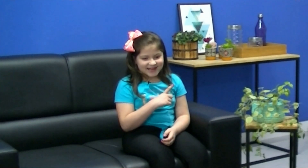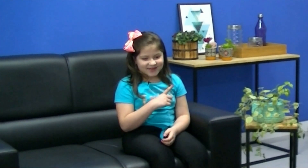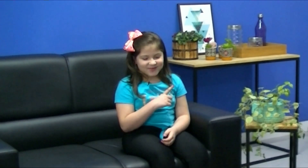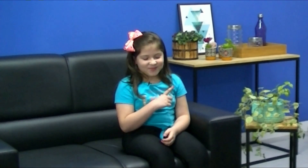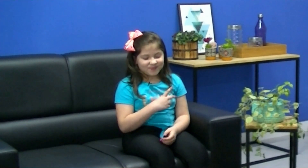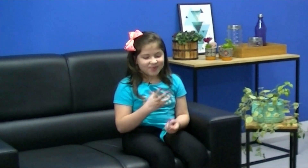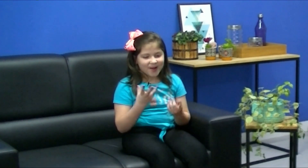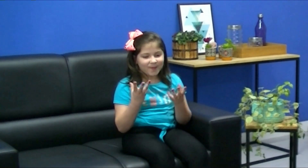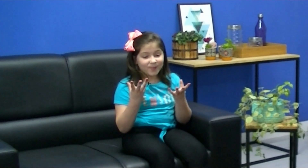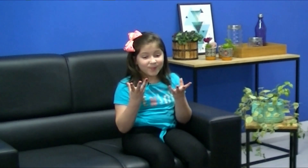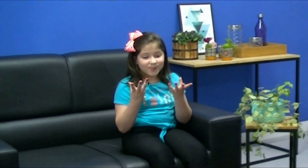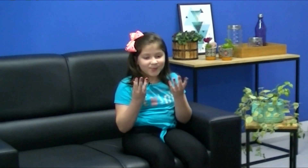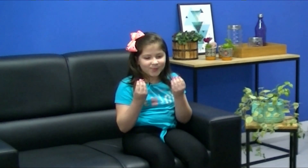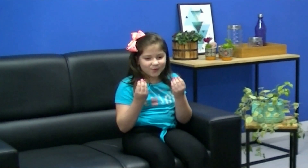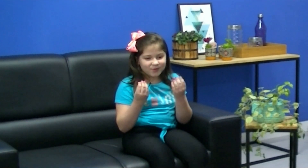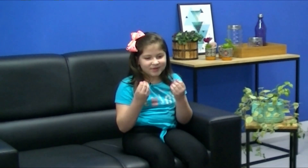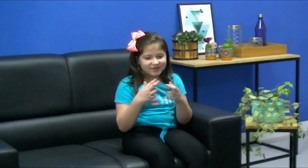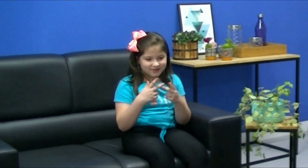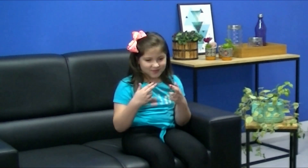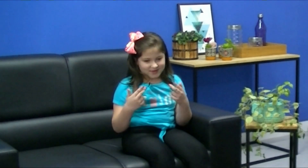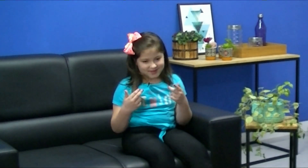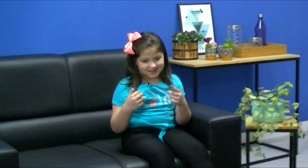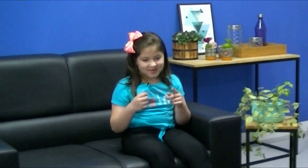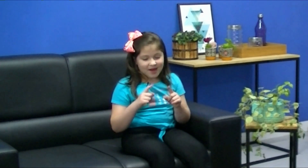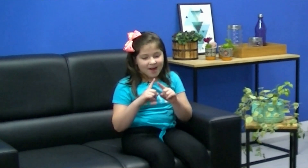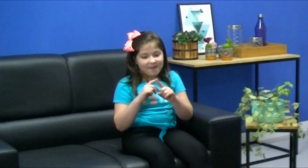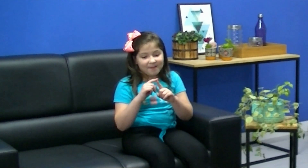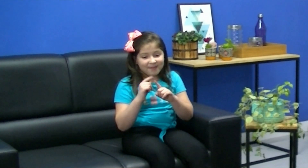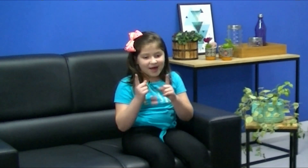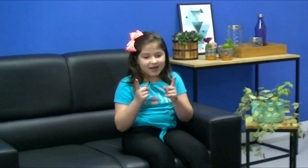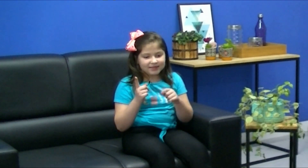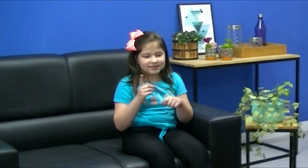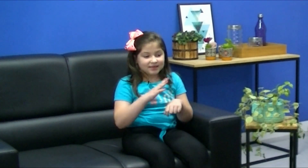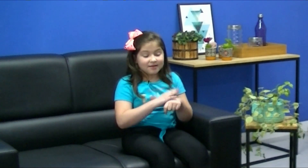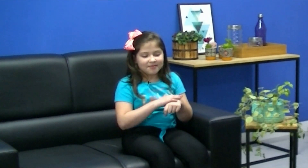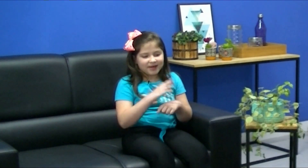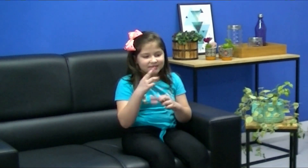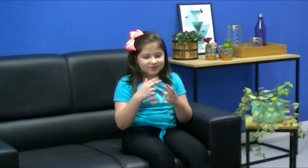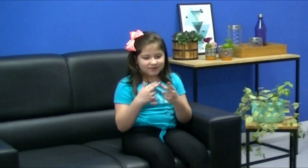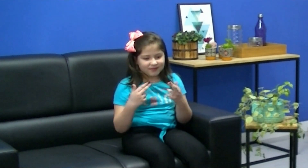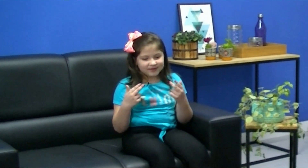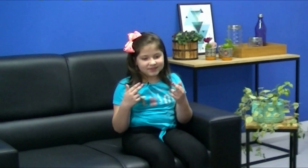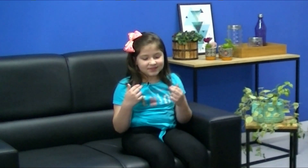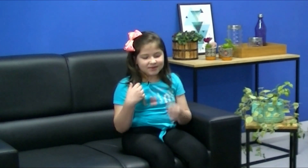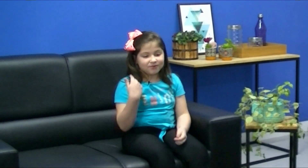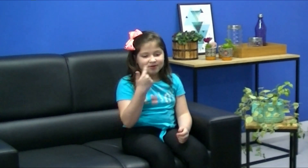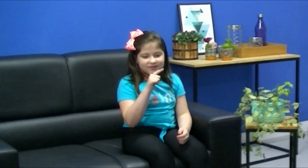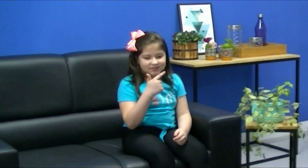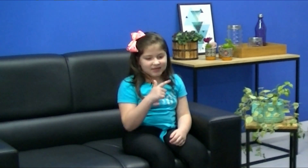tenho muitas coisas, mas a que mais coisas que eu dou risada,